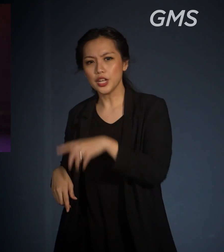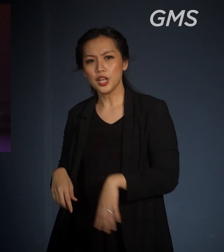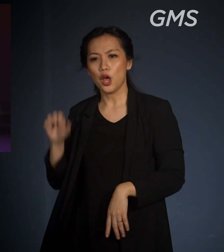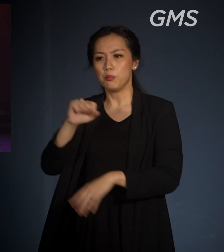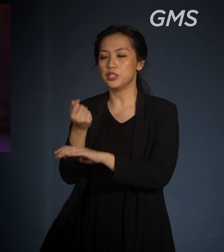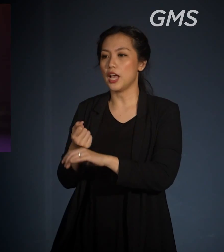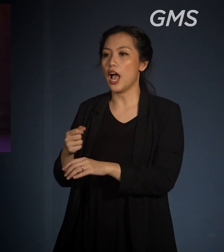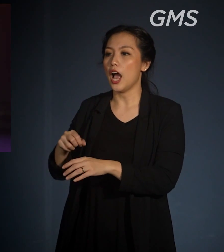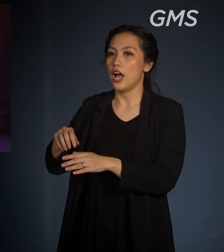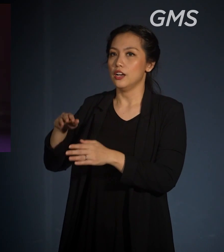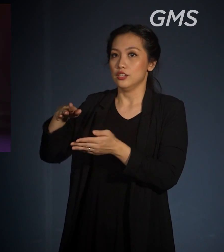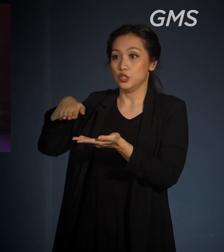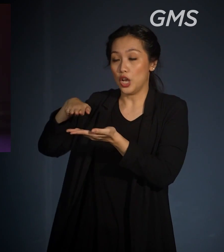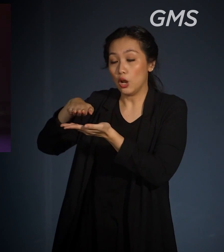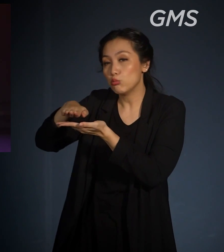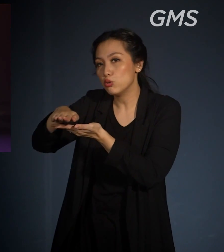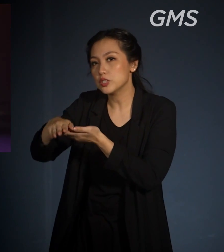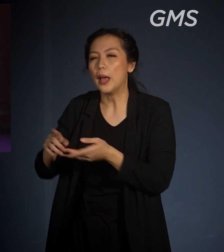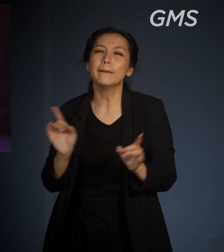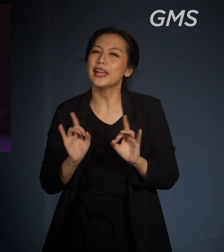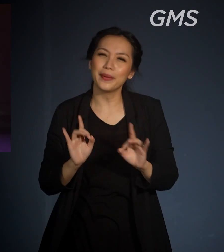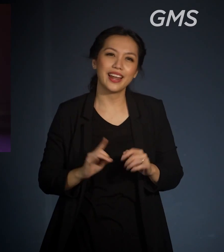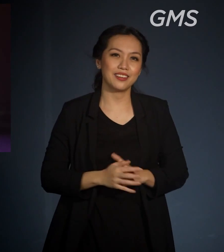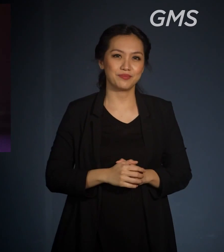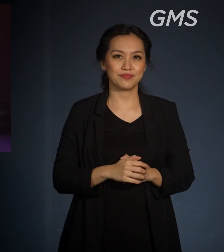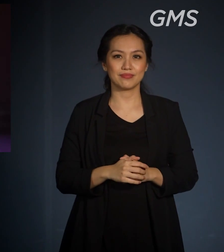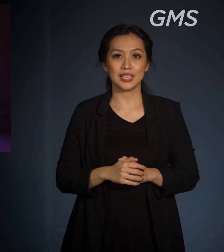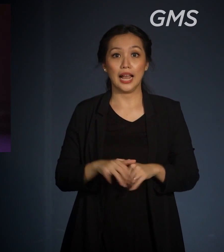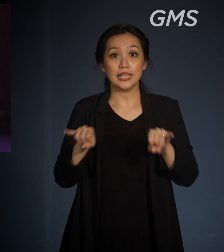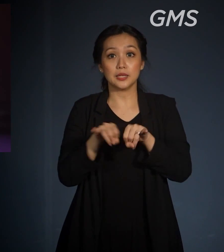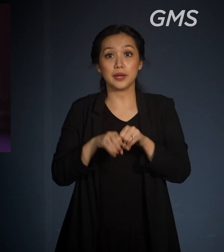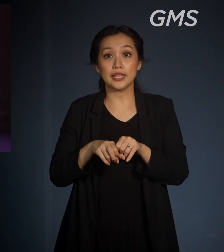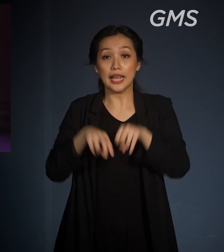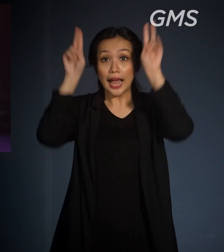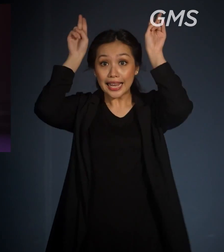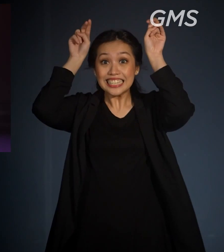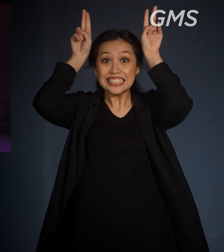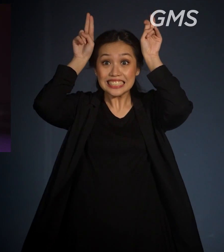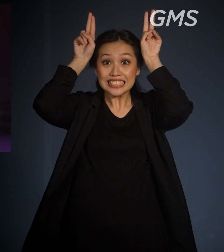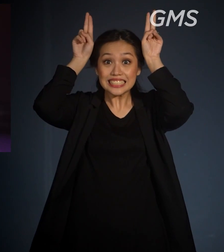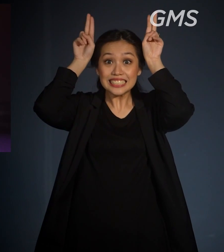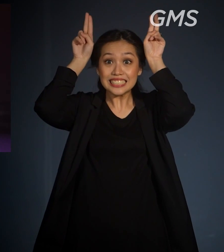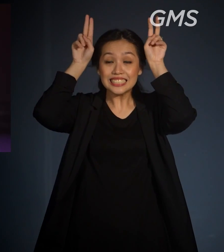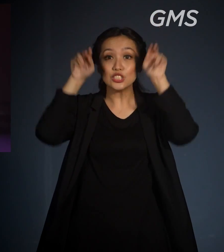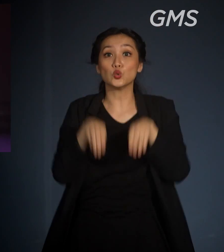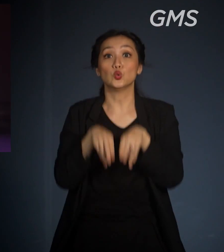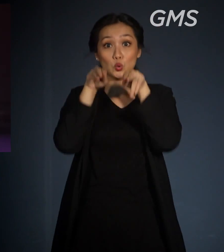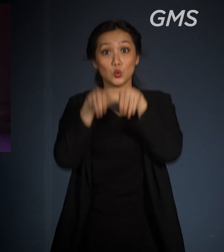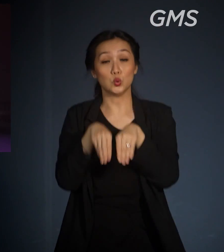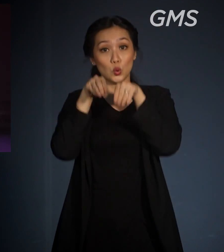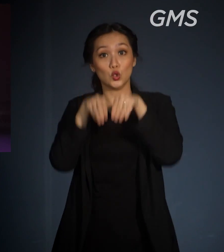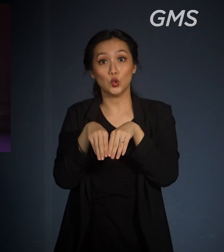dan kekuatan-kekuatan. Kura-kura juga sama diciptakan dengan kekuatan-kekuatan. Saudara,